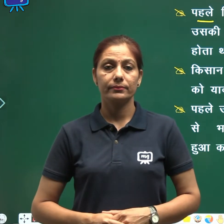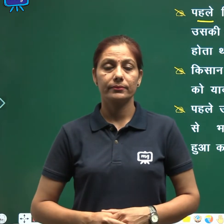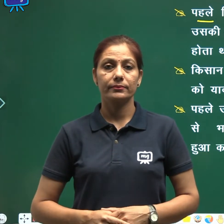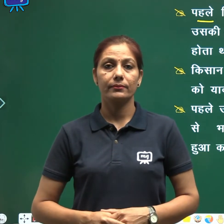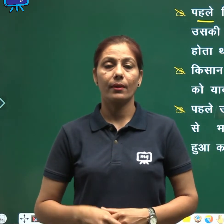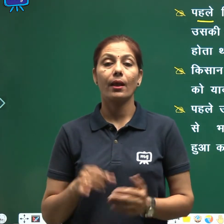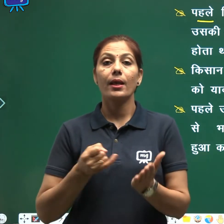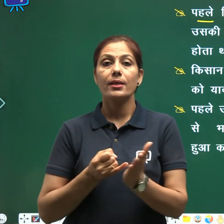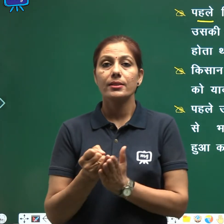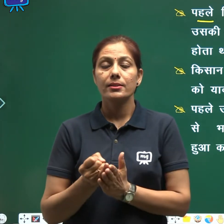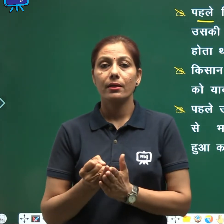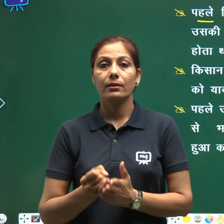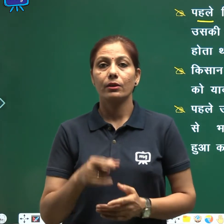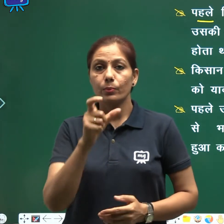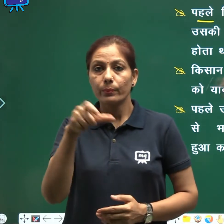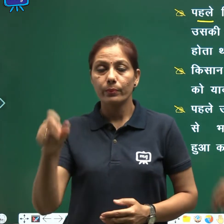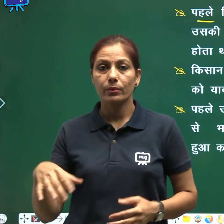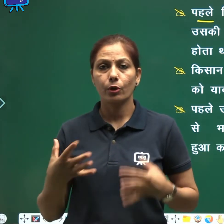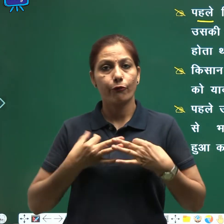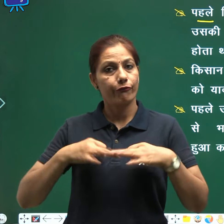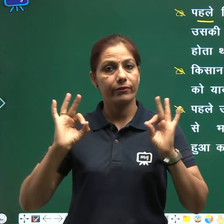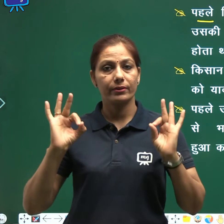किसान स्वतंत्र था।